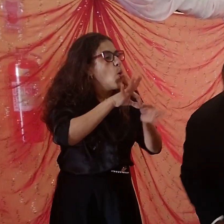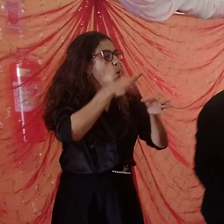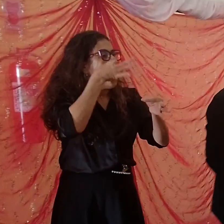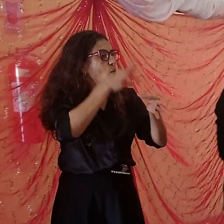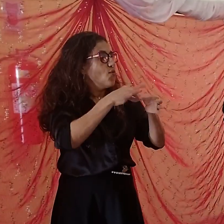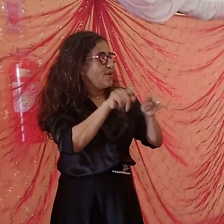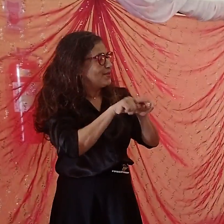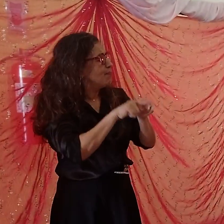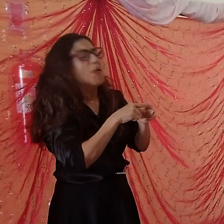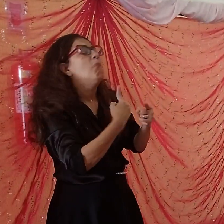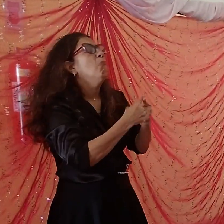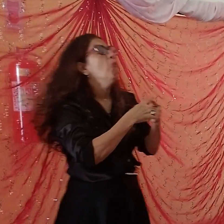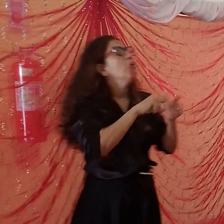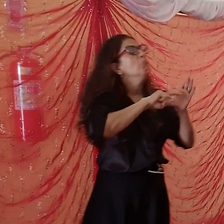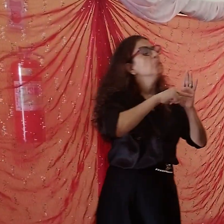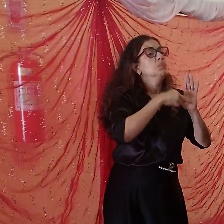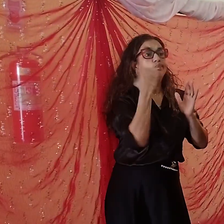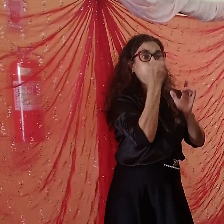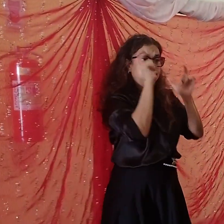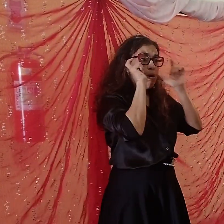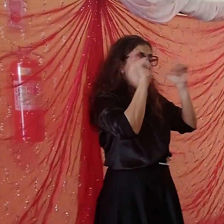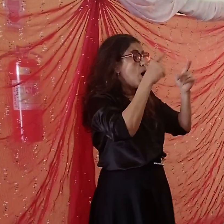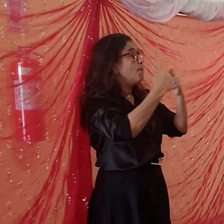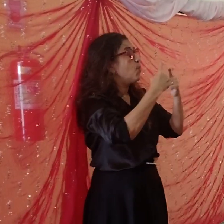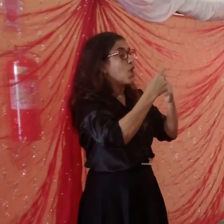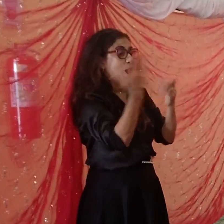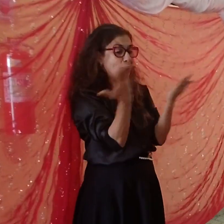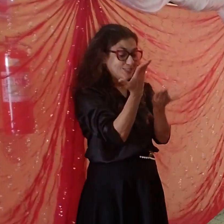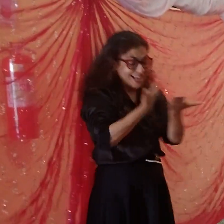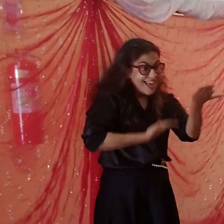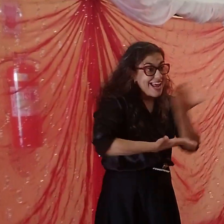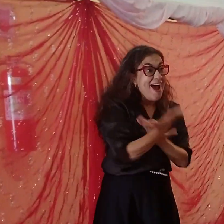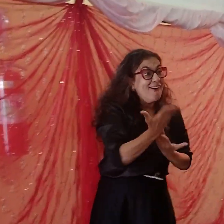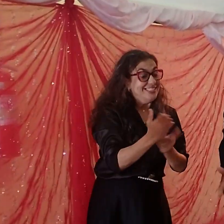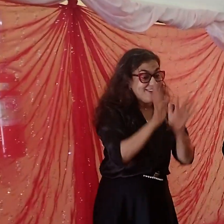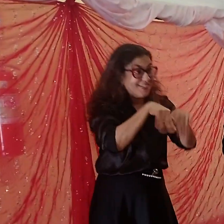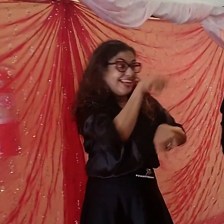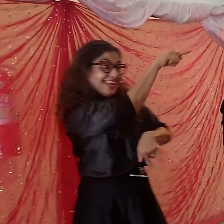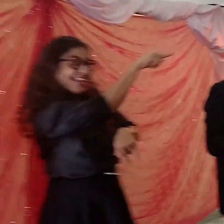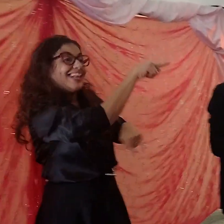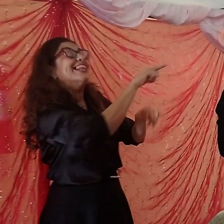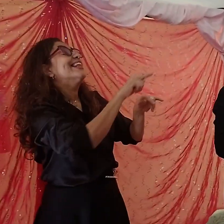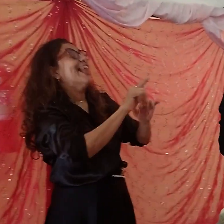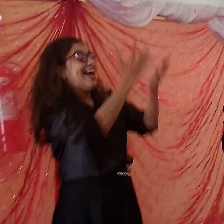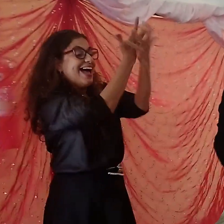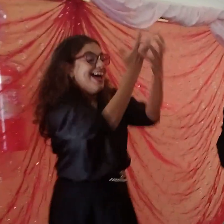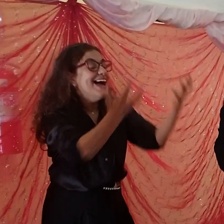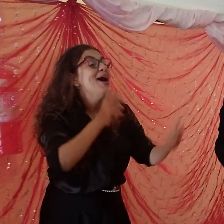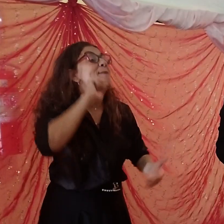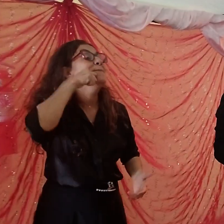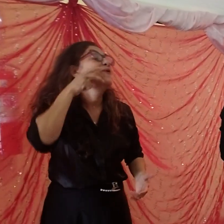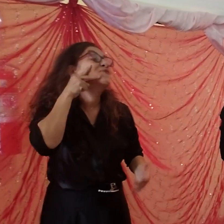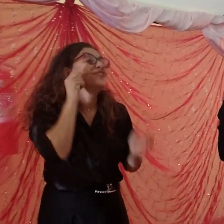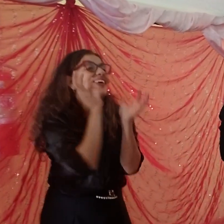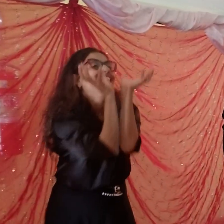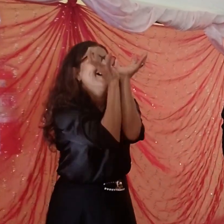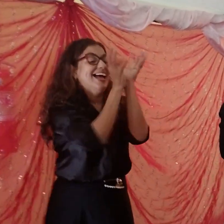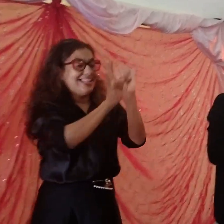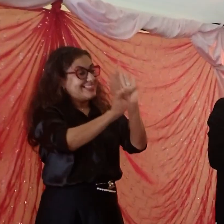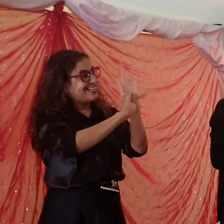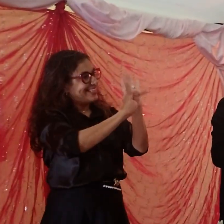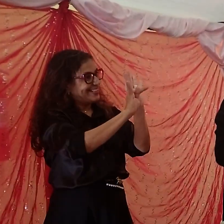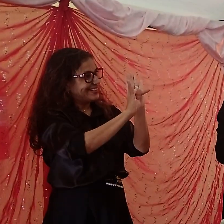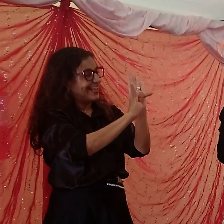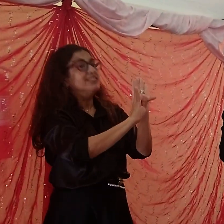E por que isso é interessante? Hoje a gente vai estar participando de um momento semelhante. Hoje a gente vai estar participando da ceia. Ao